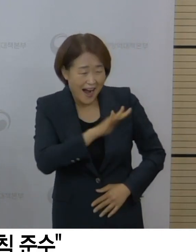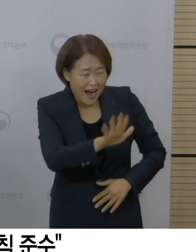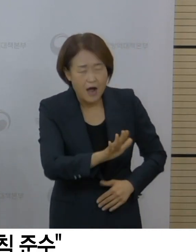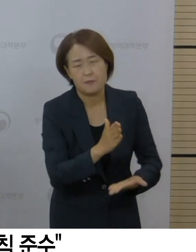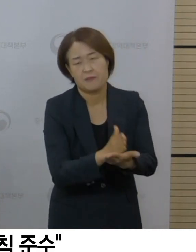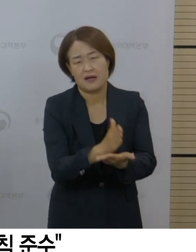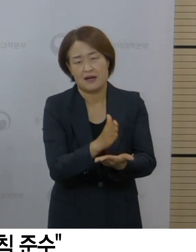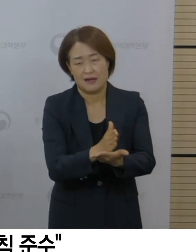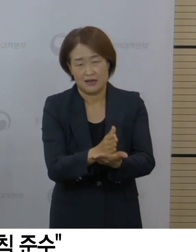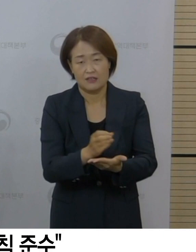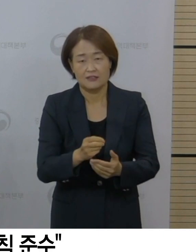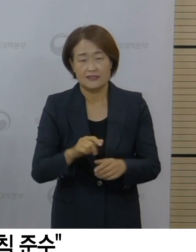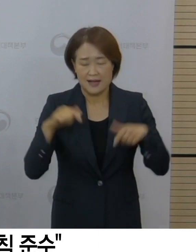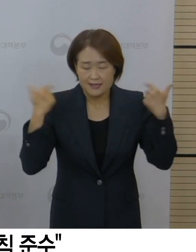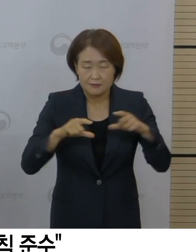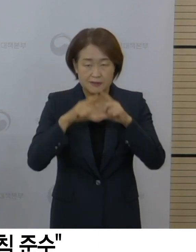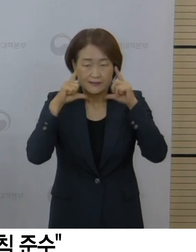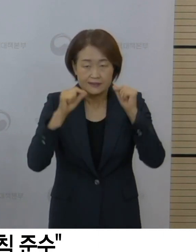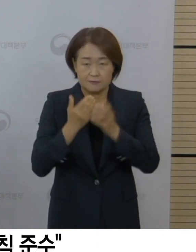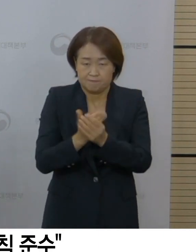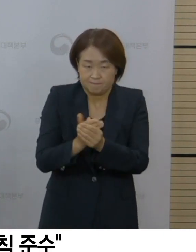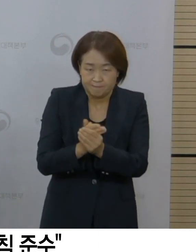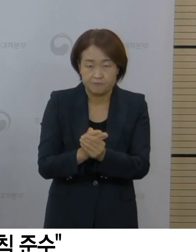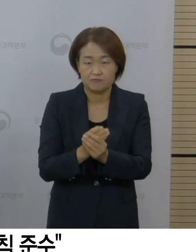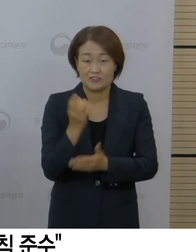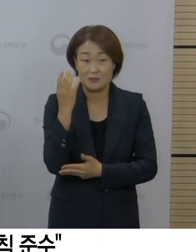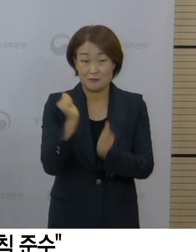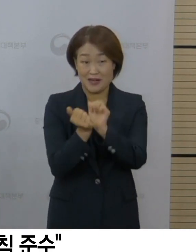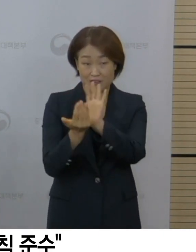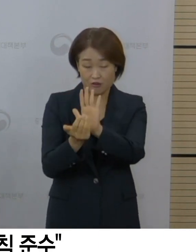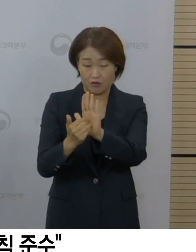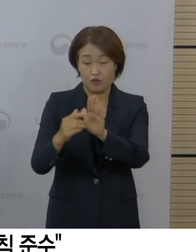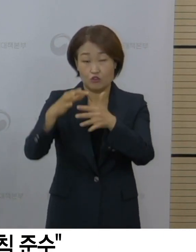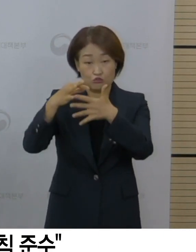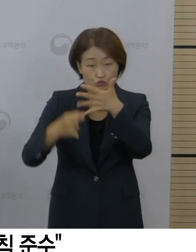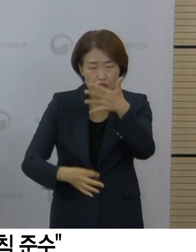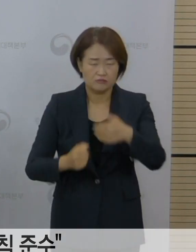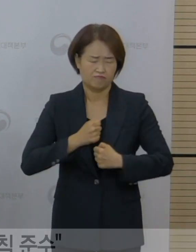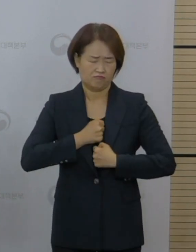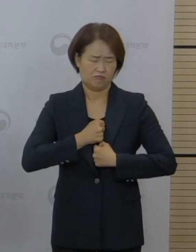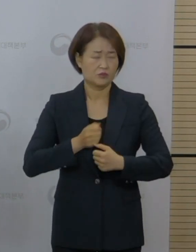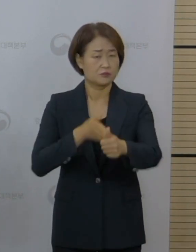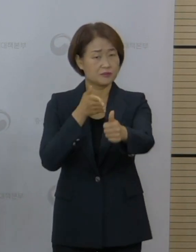착용, 손 씻기 등 기본적인 방역수칙을 준수하여 주시기 바랍니다.